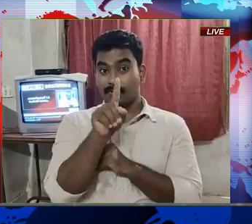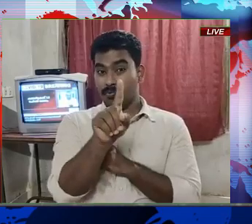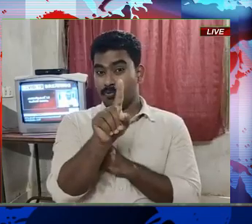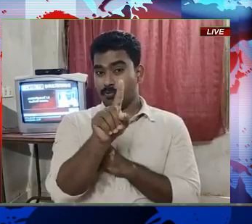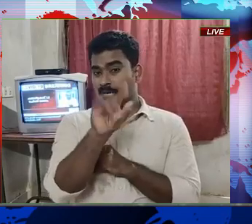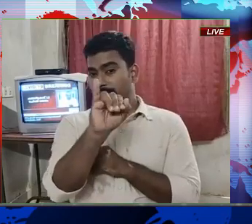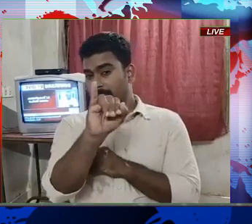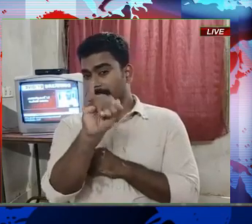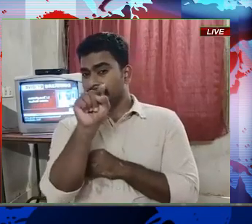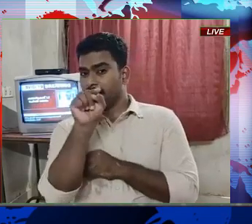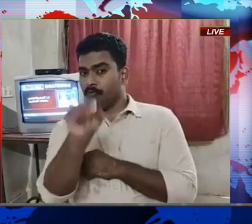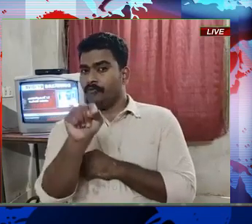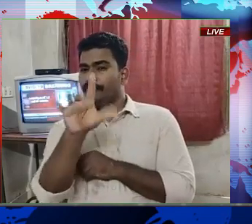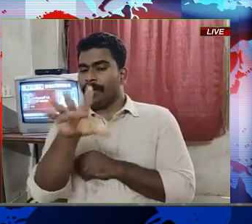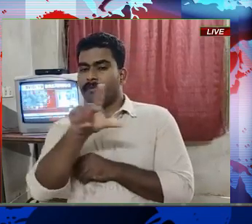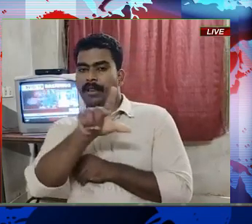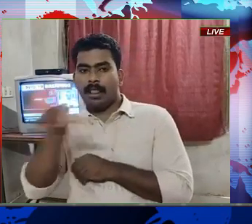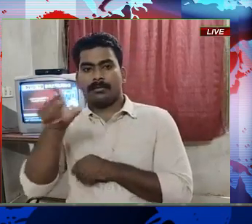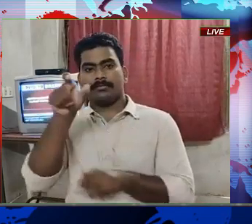നിർദ്ദേശം നൽകിയിട്ടുണ്ട്.